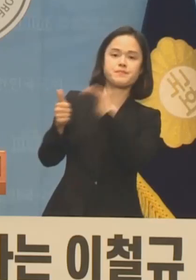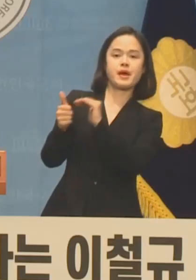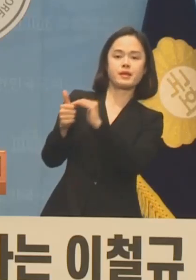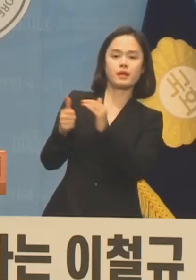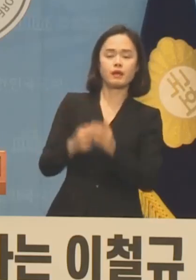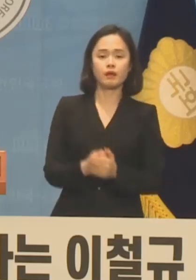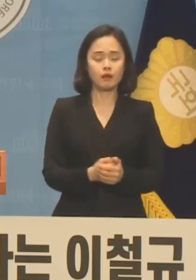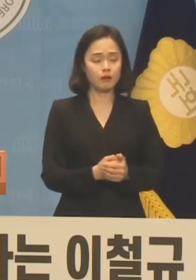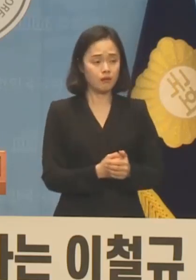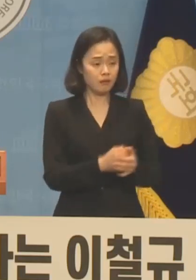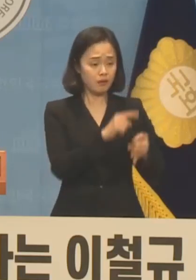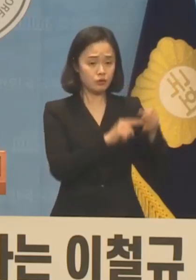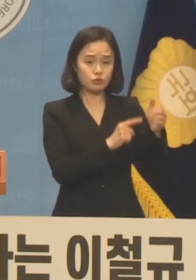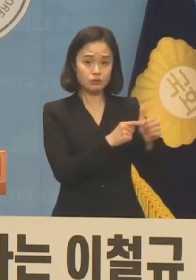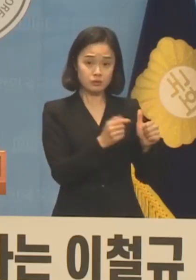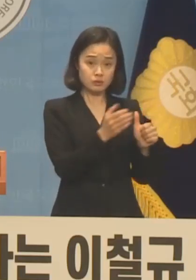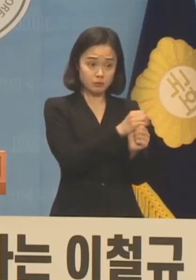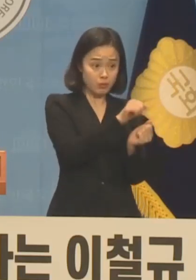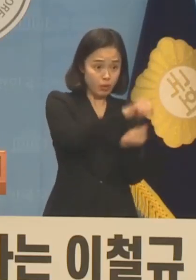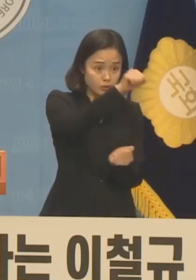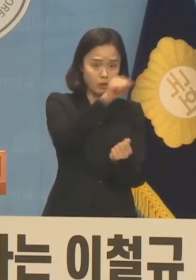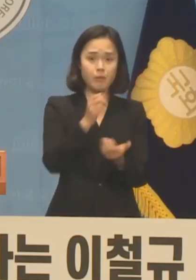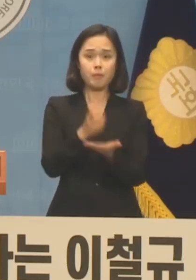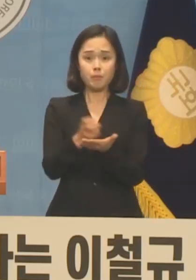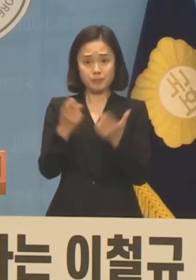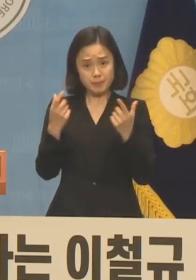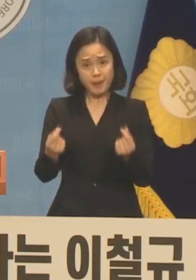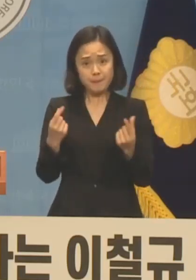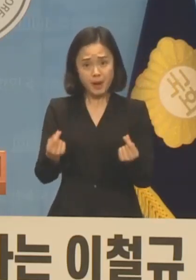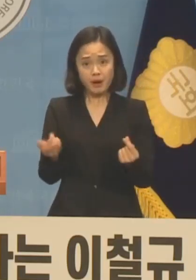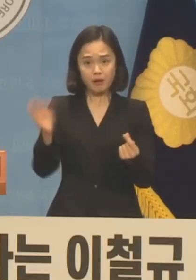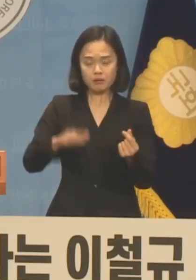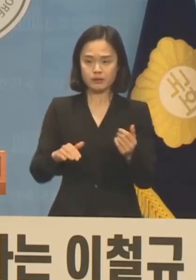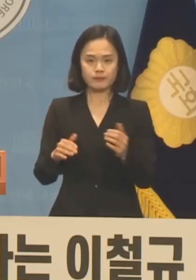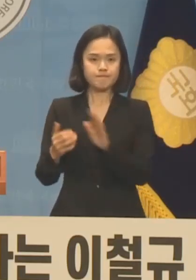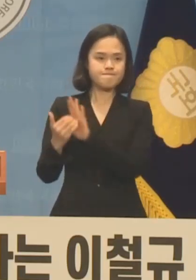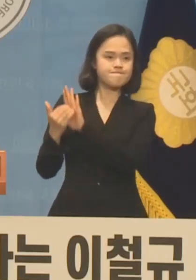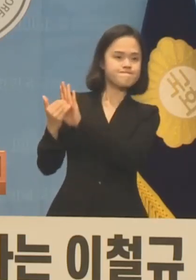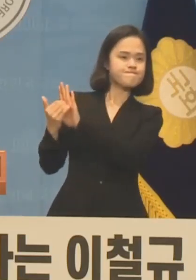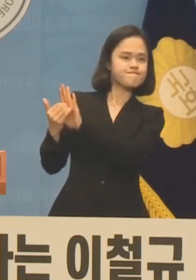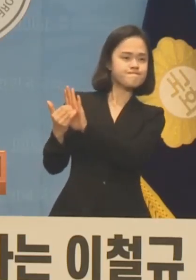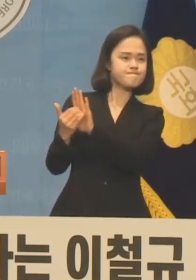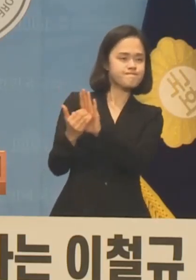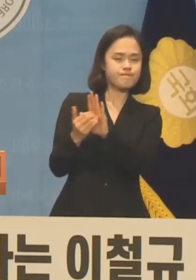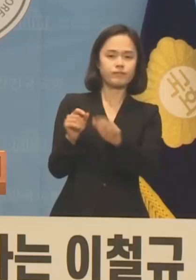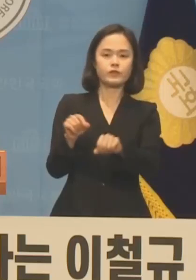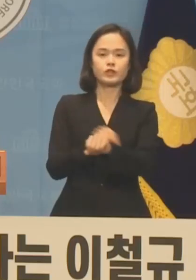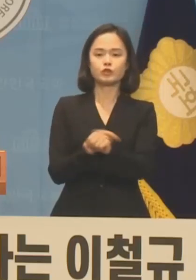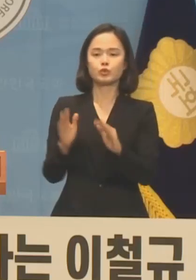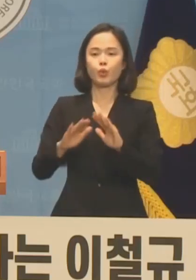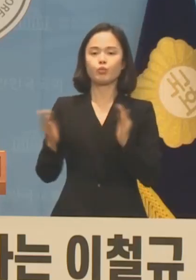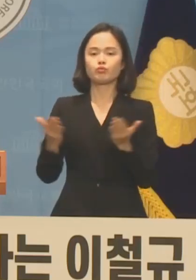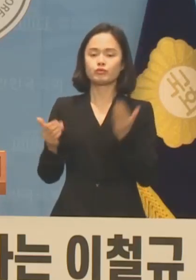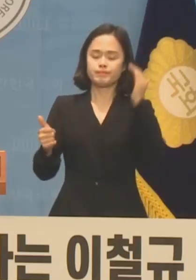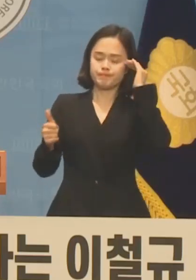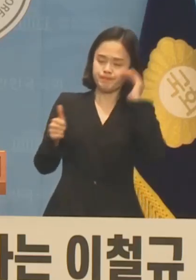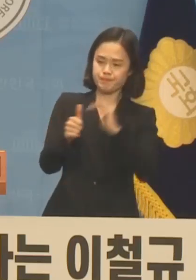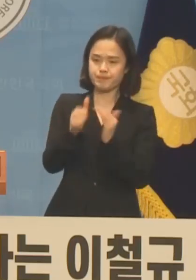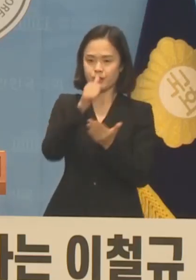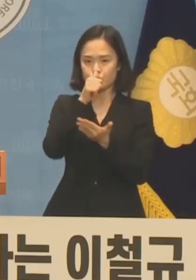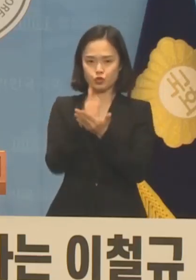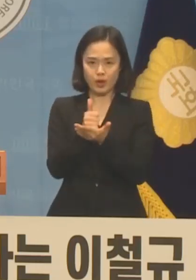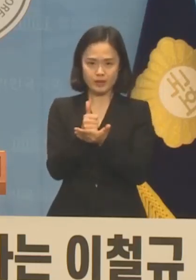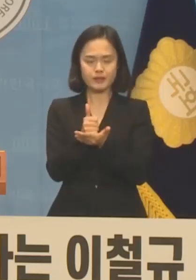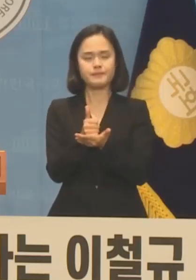정당한 공무집행을 방해하는 특수공무집행 방해의 범죄 행위를 저지르고 말았습니다. 이러한 상황에서